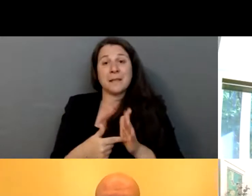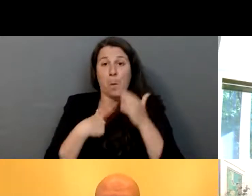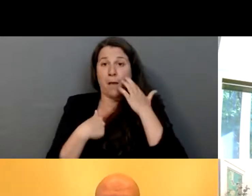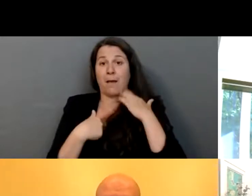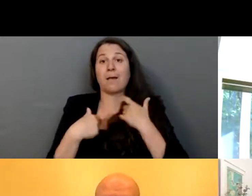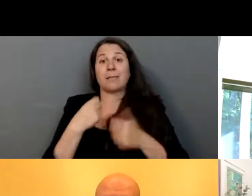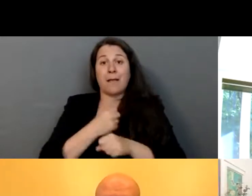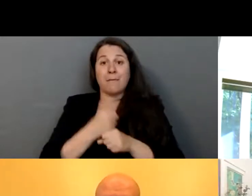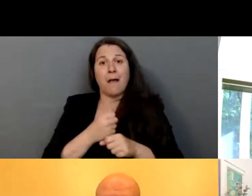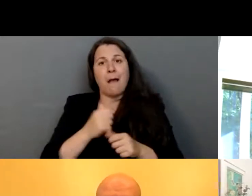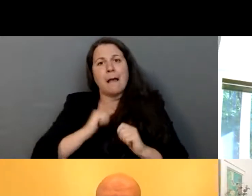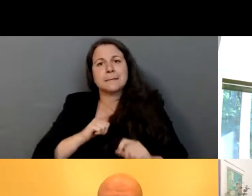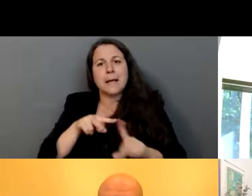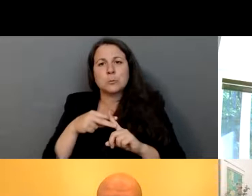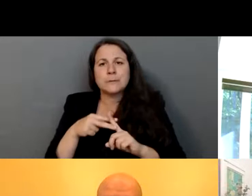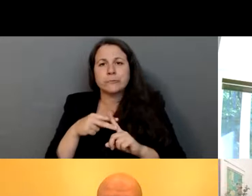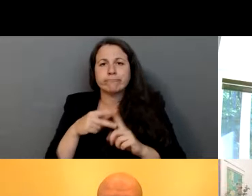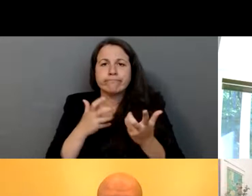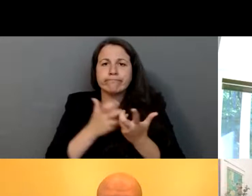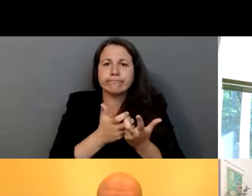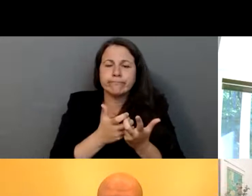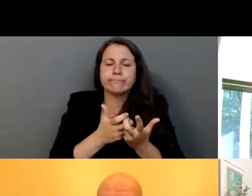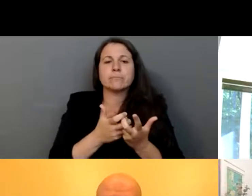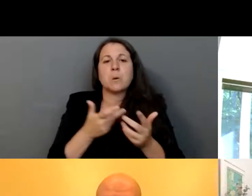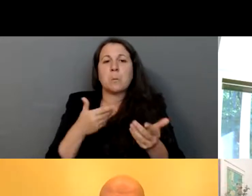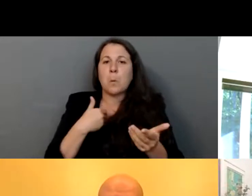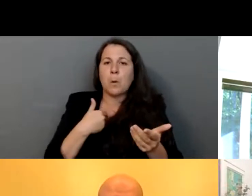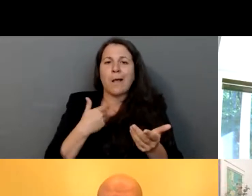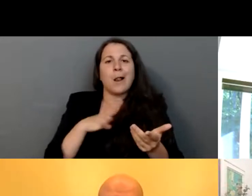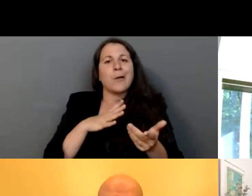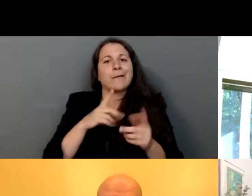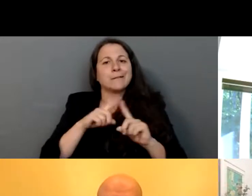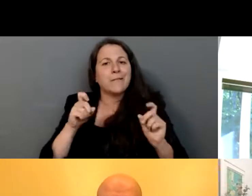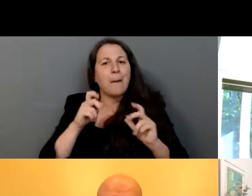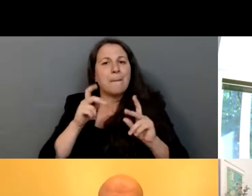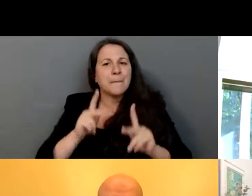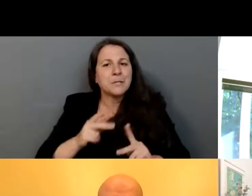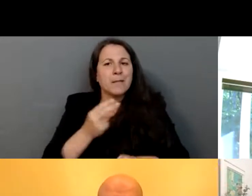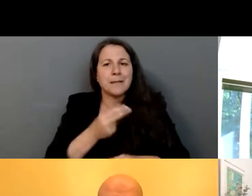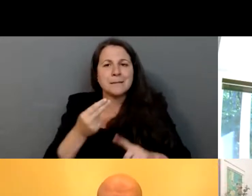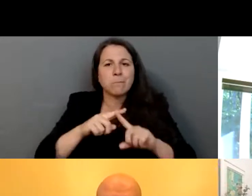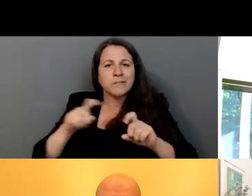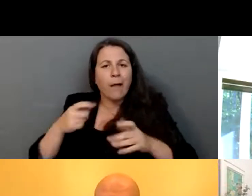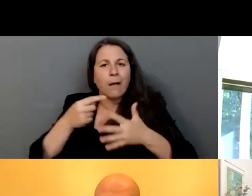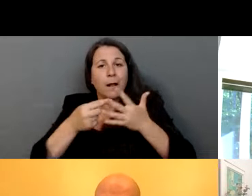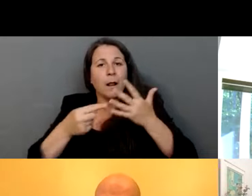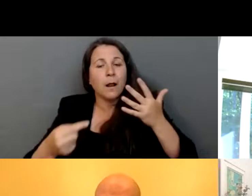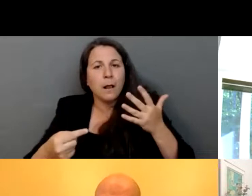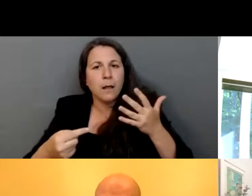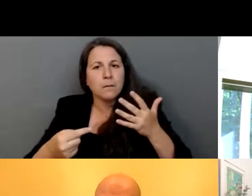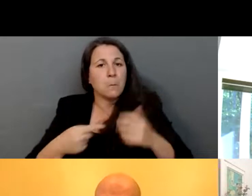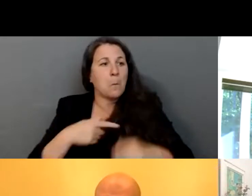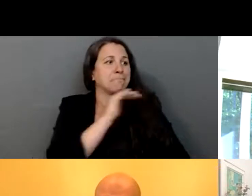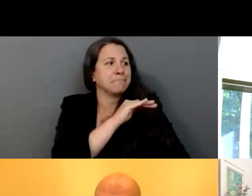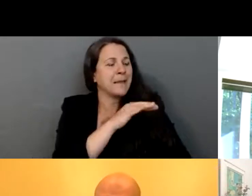plus accessibles aussi, parce que différentes personnes ont différents handicaps ou qui vont l'avoir dans le futur ou quoi que ce soit. Et puis de se faire dire par